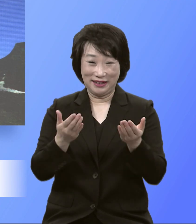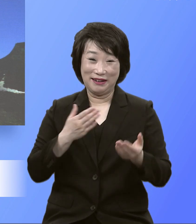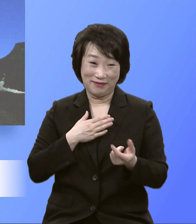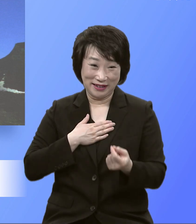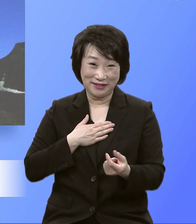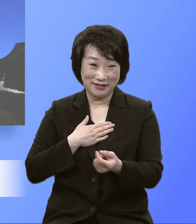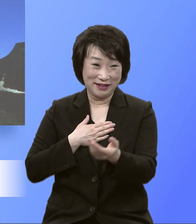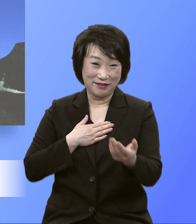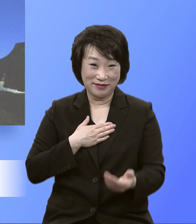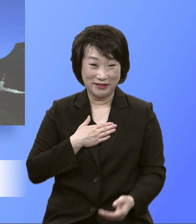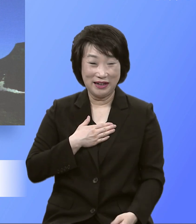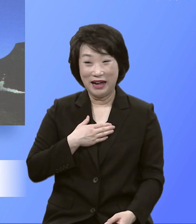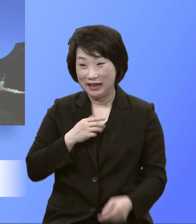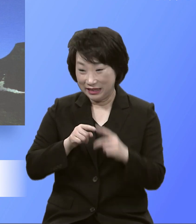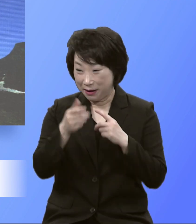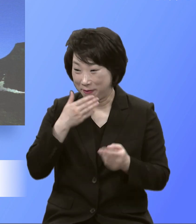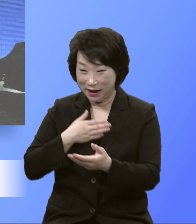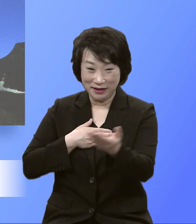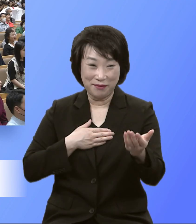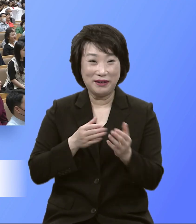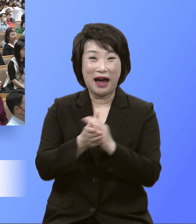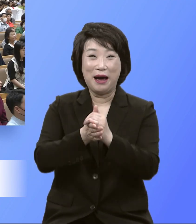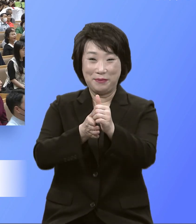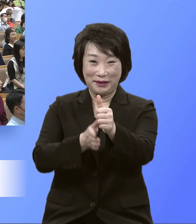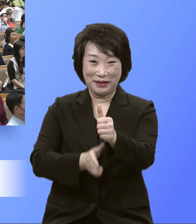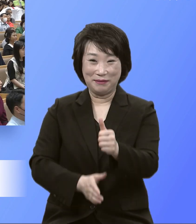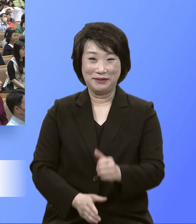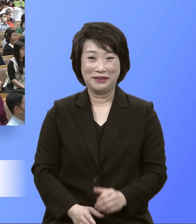말이야. 알아들었으면 아멘 합시다.